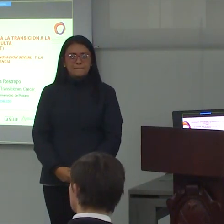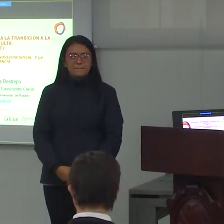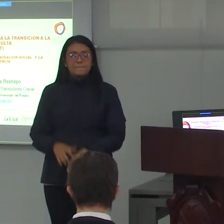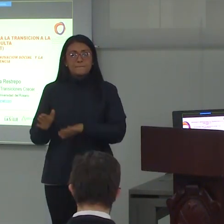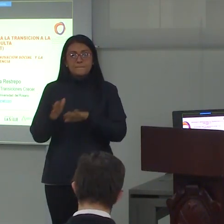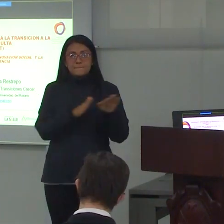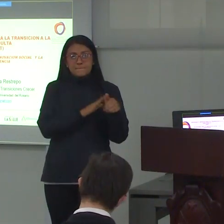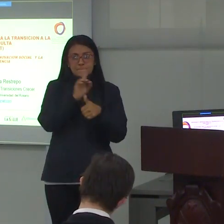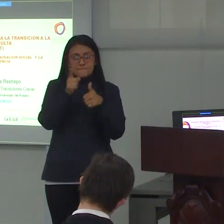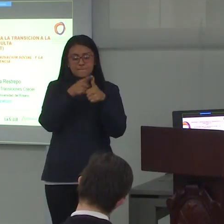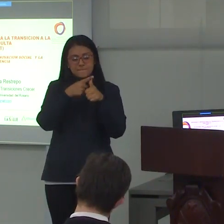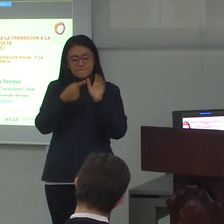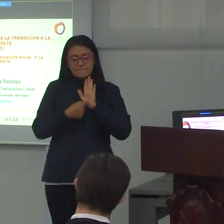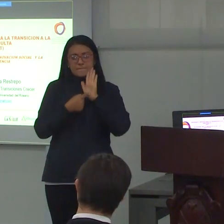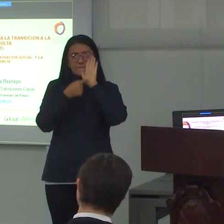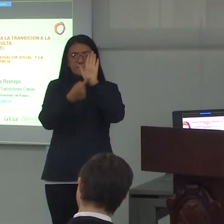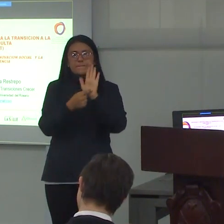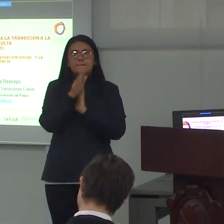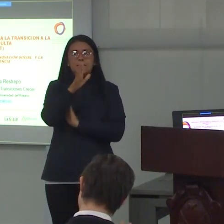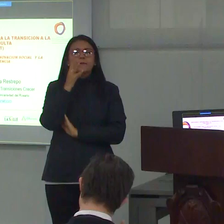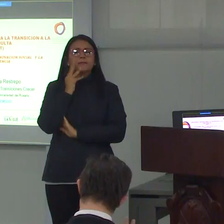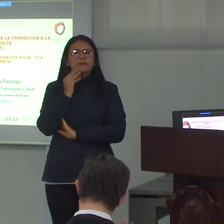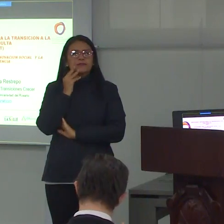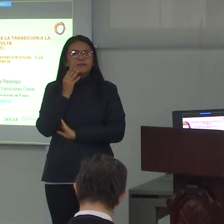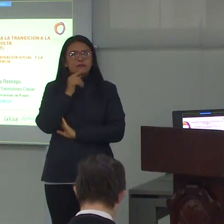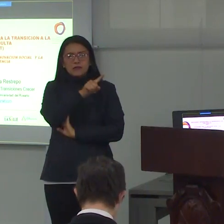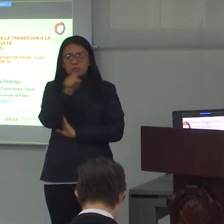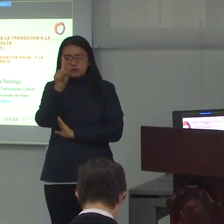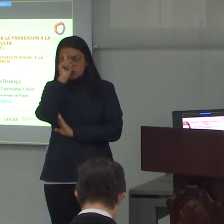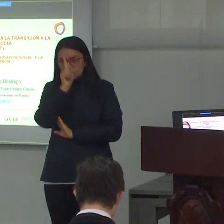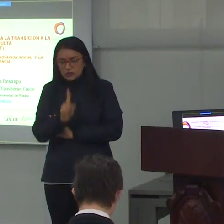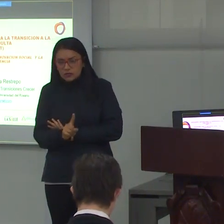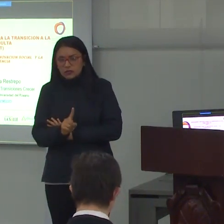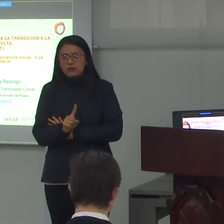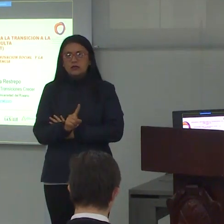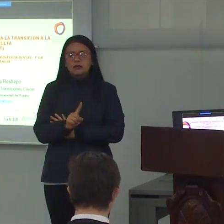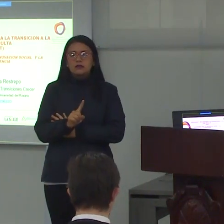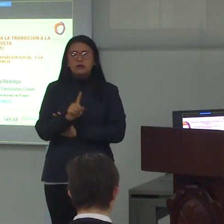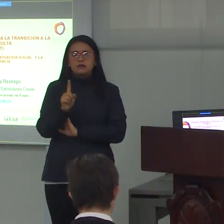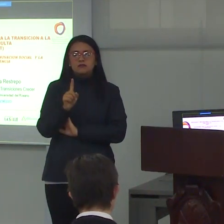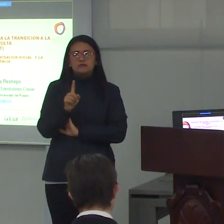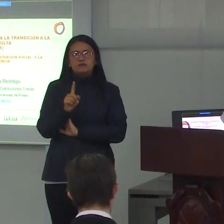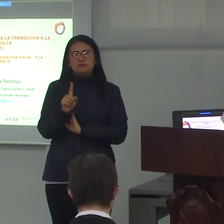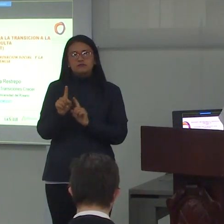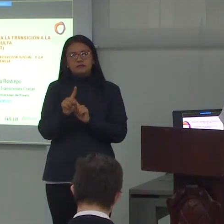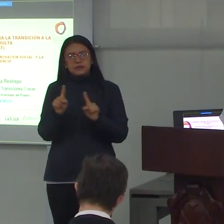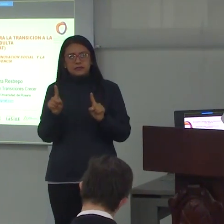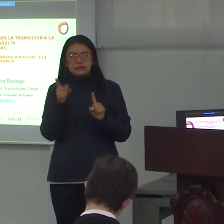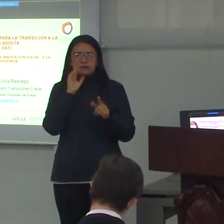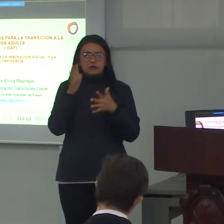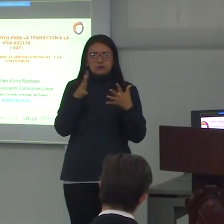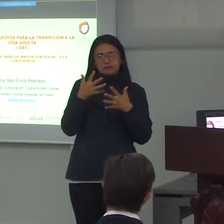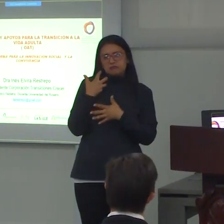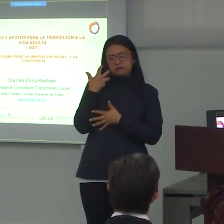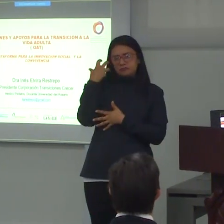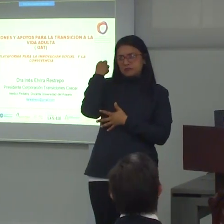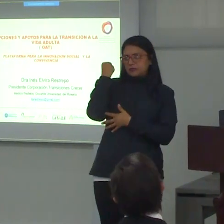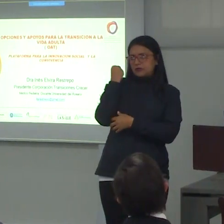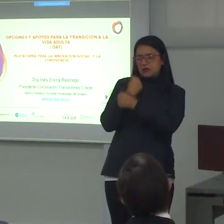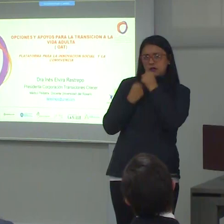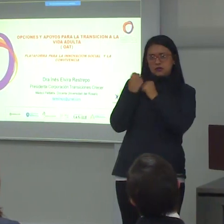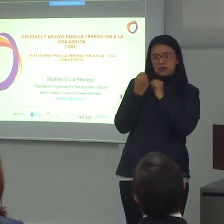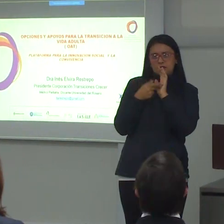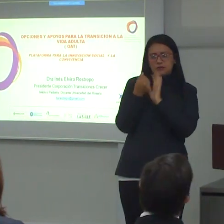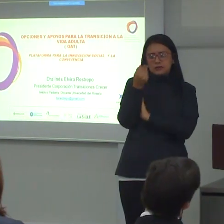una primera presentación de la experiencia para quienes no la conozcan, con un pedidito más o menos antiguo, del 2013,